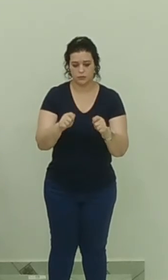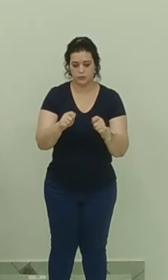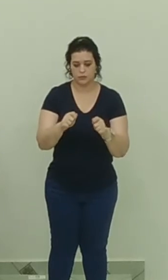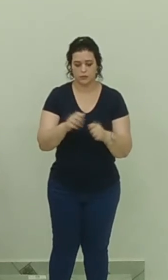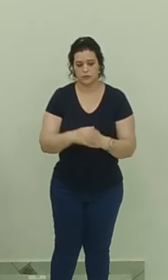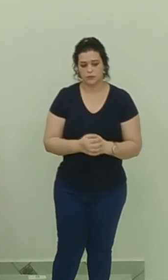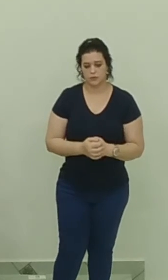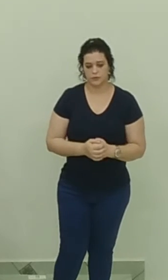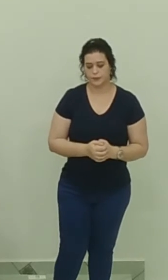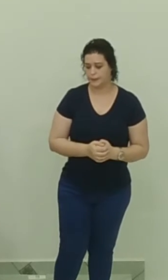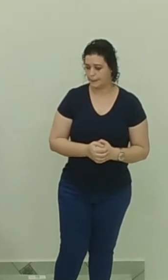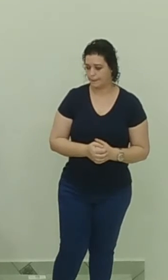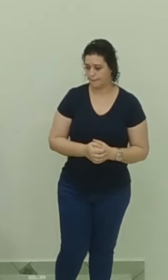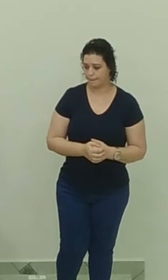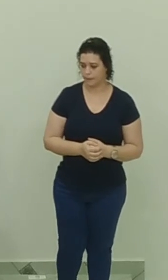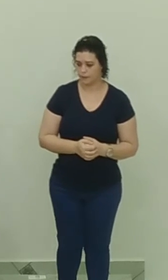necessidades.